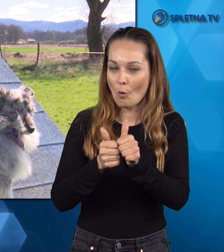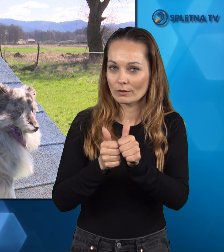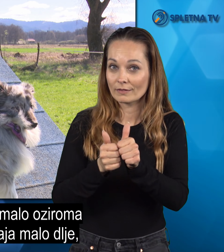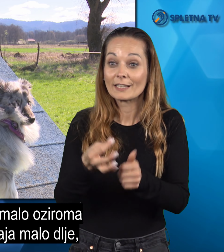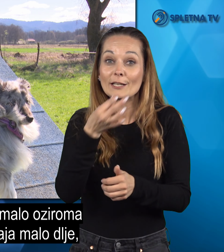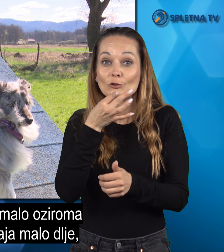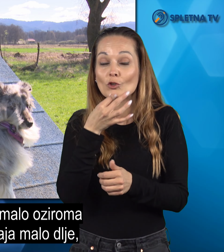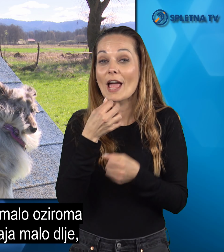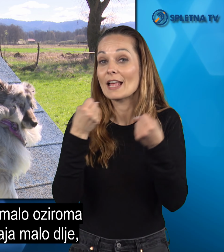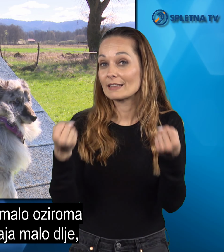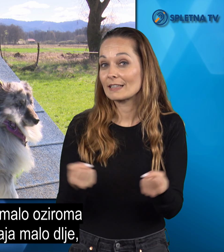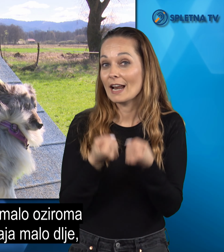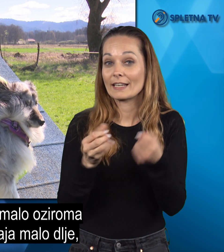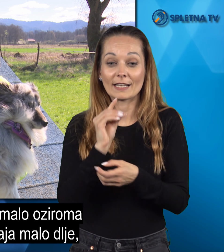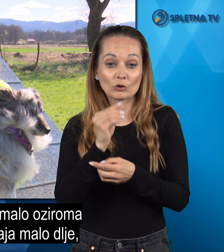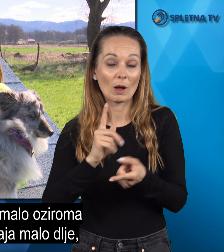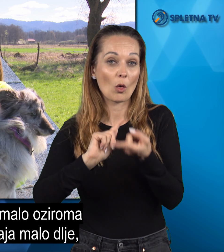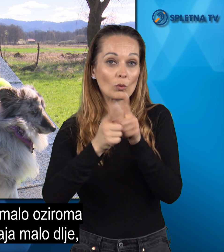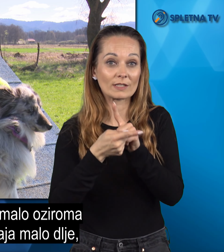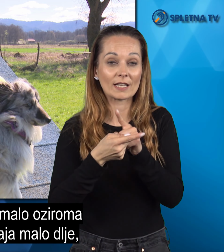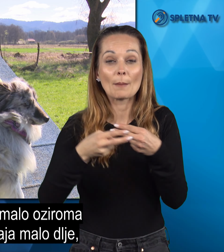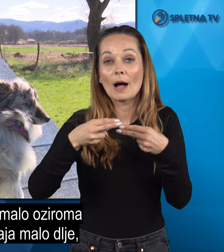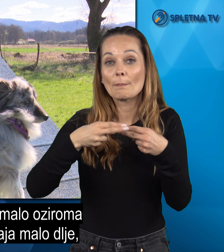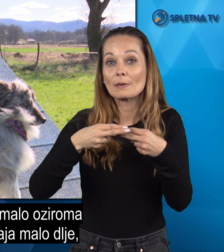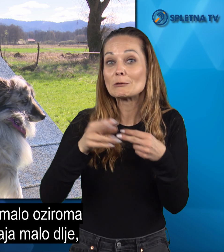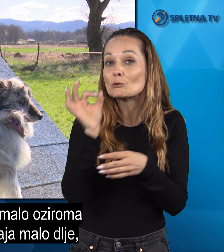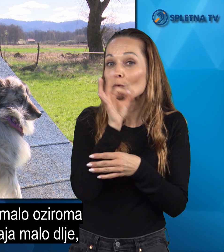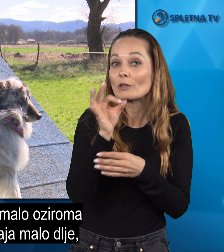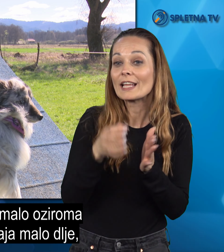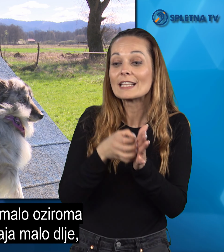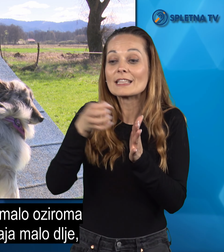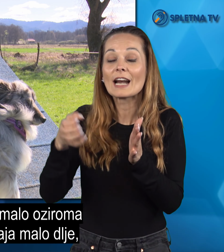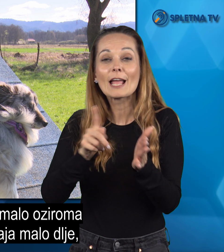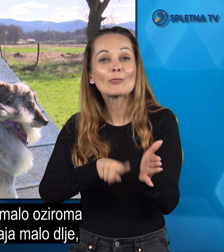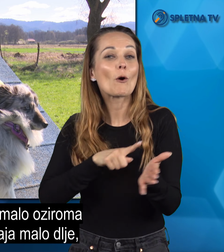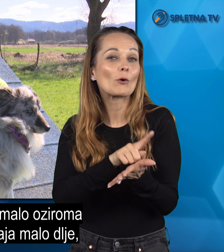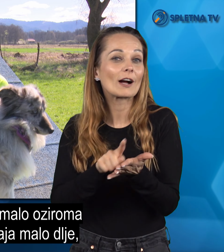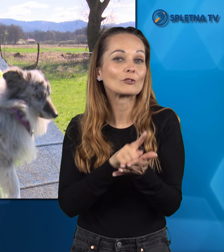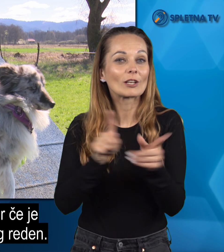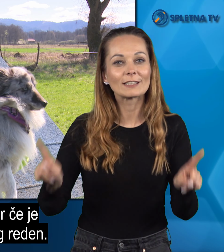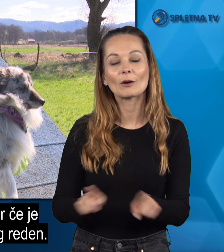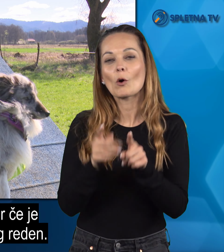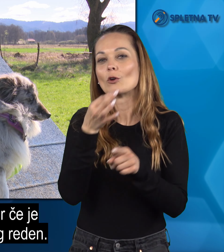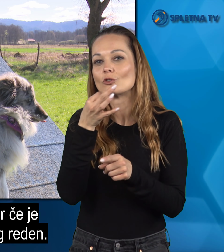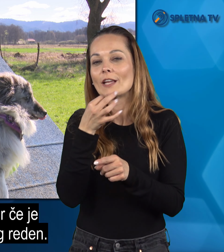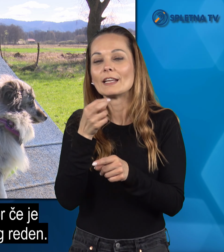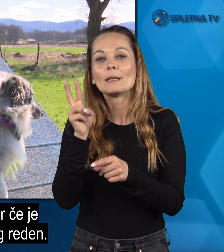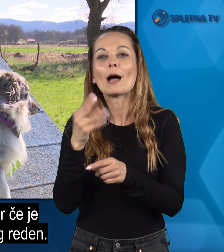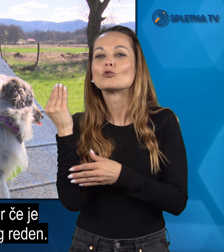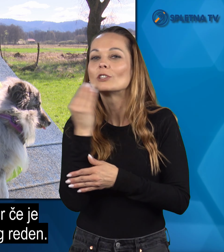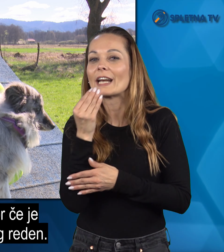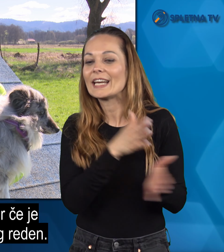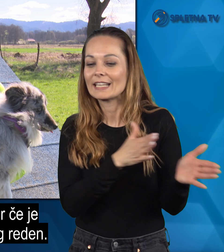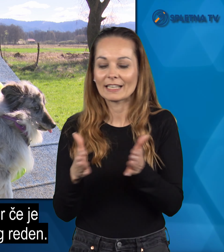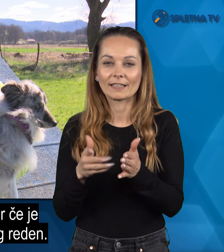športu. Če treniraš malo oziroma blizu nič, traja malo dlje, kakor če je